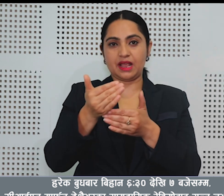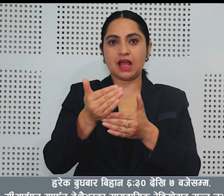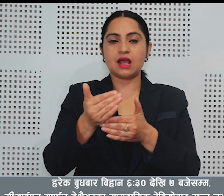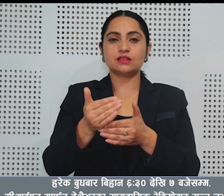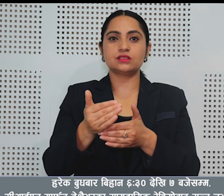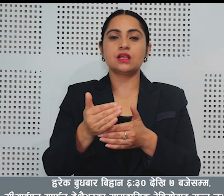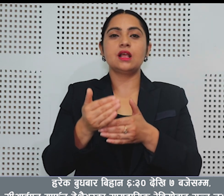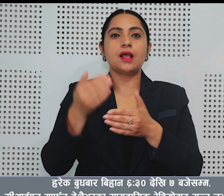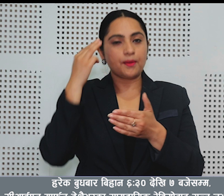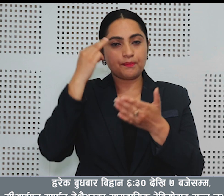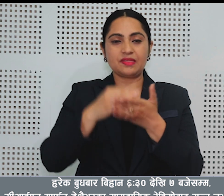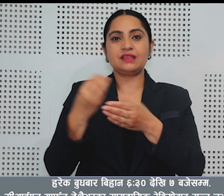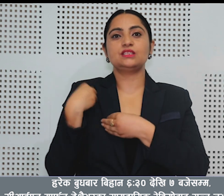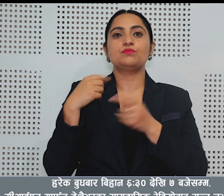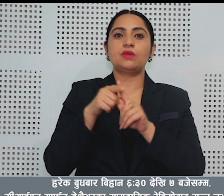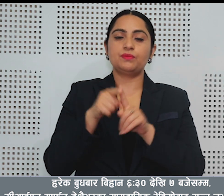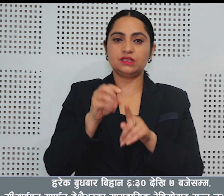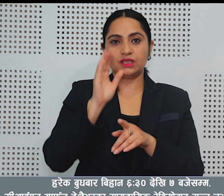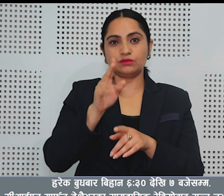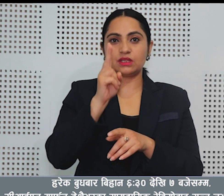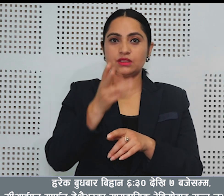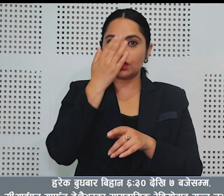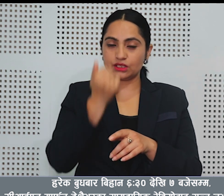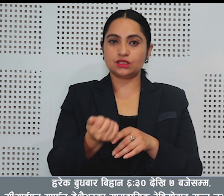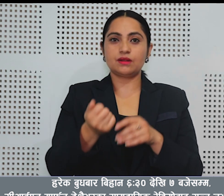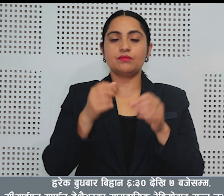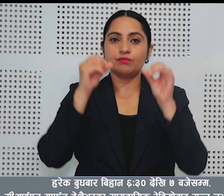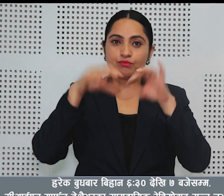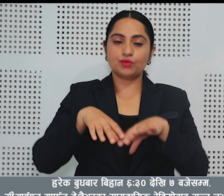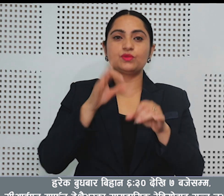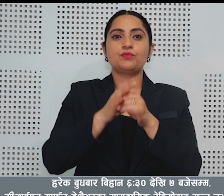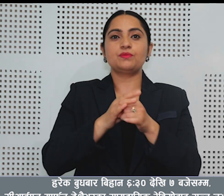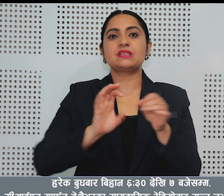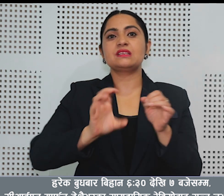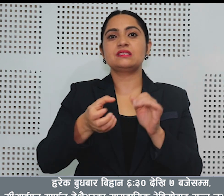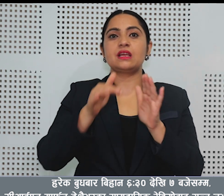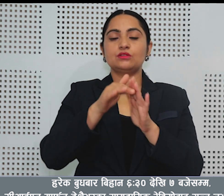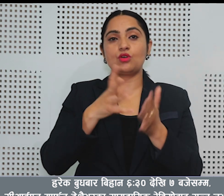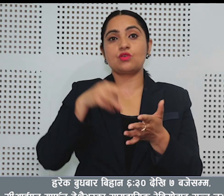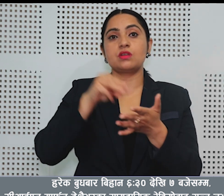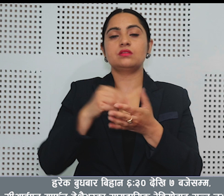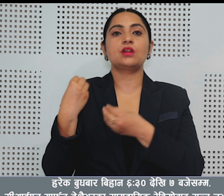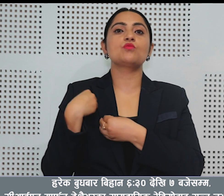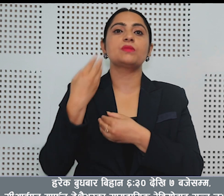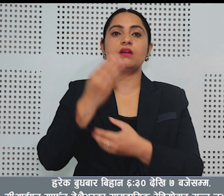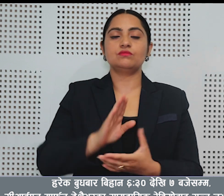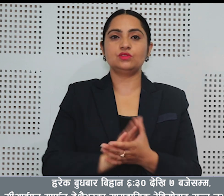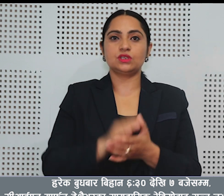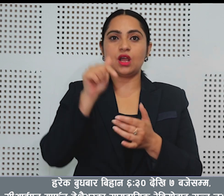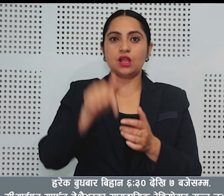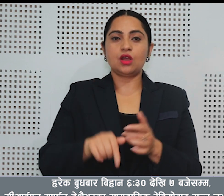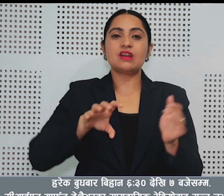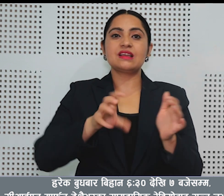मान्दै जिम्मेवारी पनि दिएका छन्। यसका कारण विपद व्यवस्थापनमा स्थानीय तहको केन्द्रीय भूमिका रहेको हुन्छ।